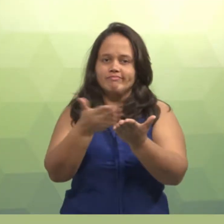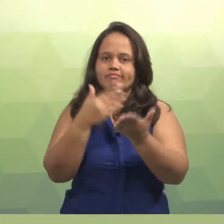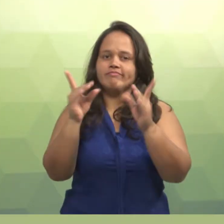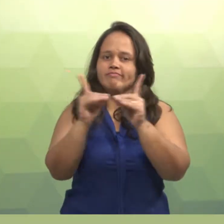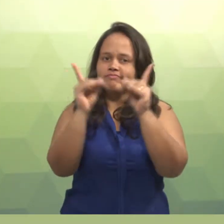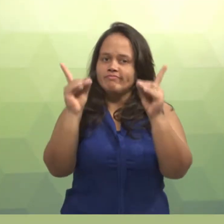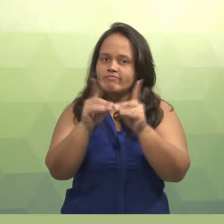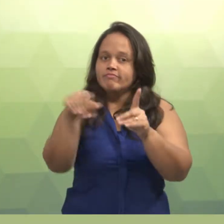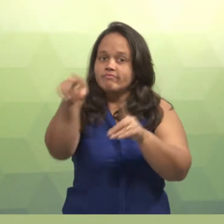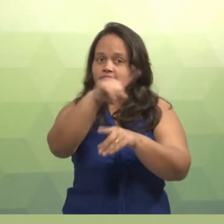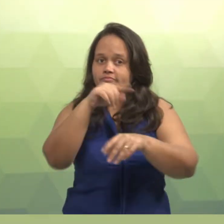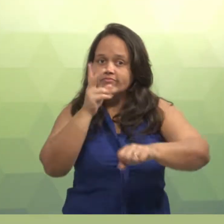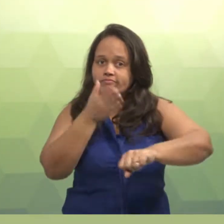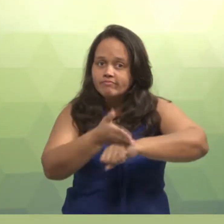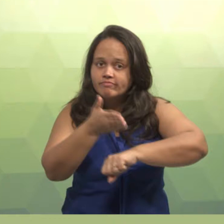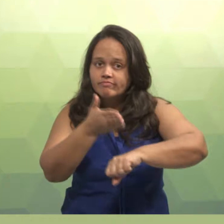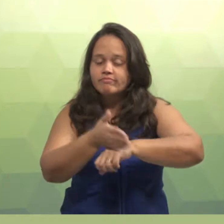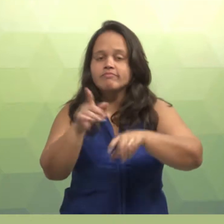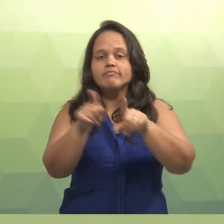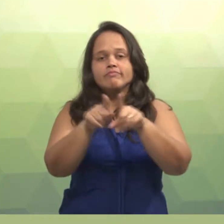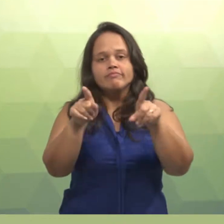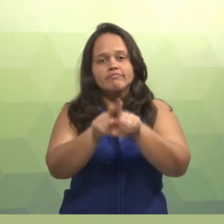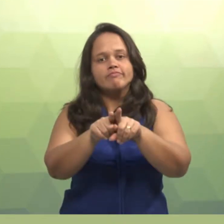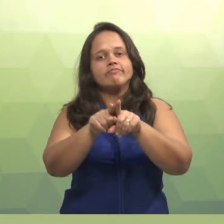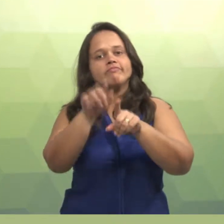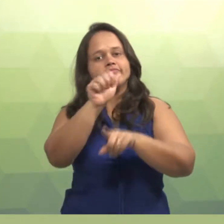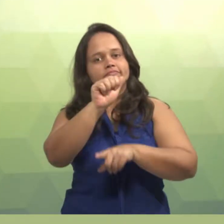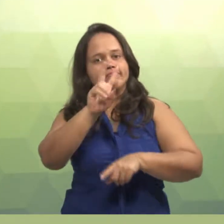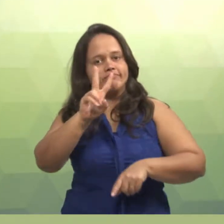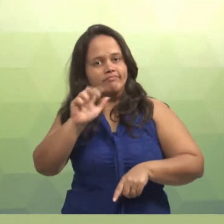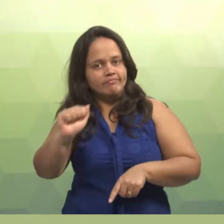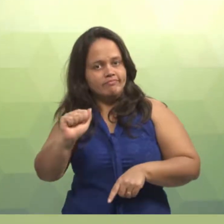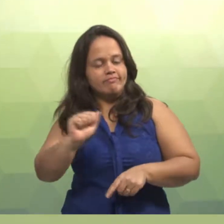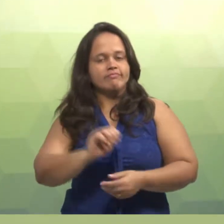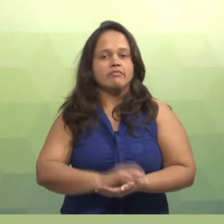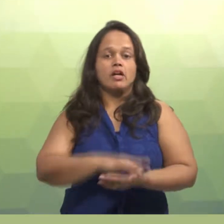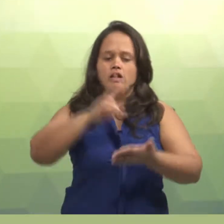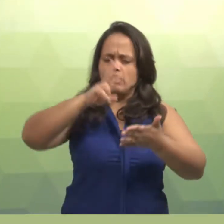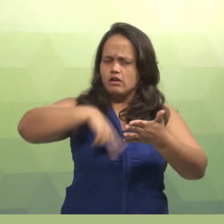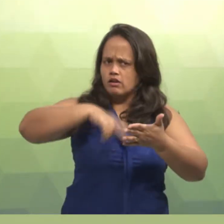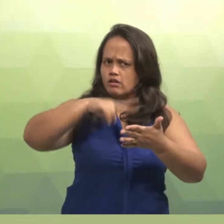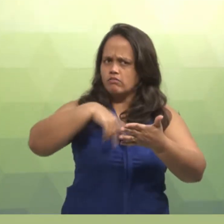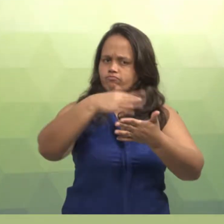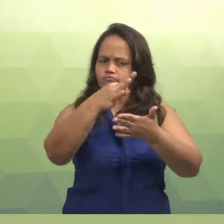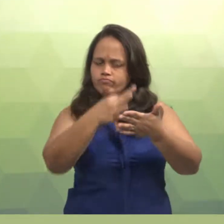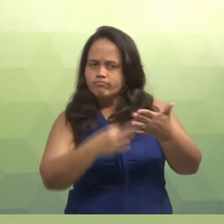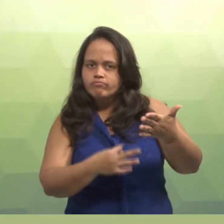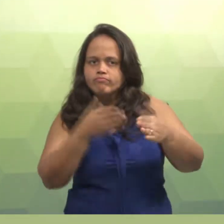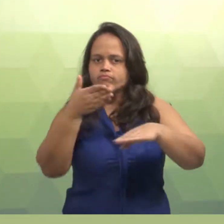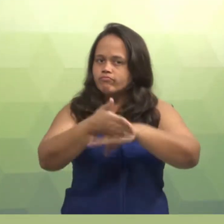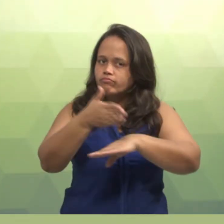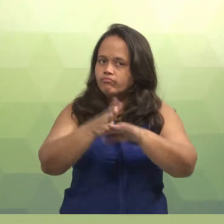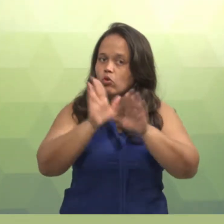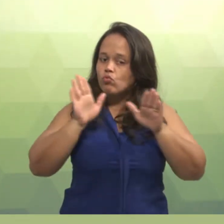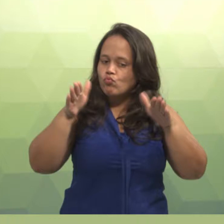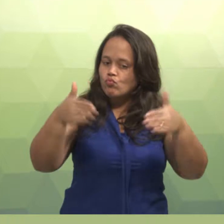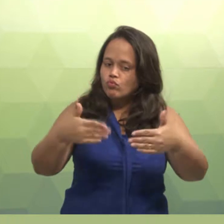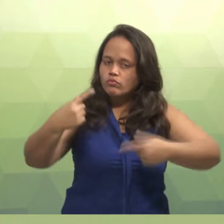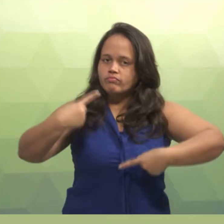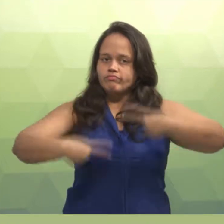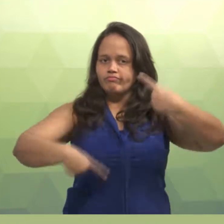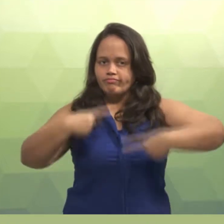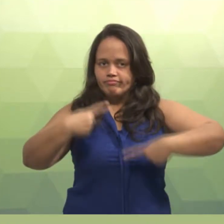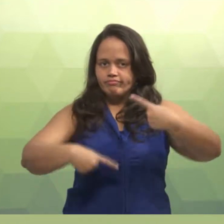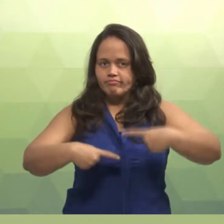da participação de vocês no ambiente virtual de aprendizagem. Leiam os textos e participem nos fóruns de